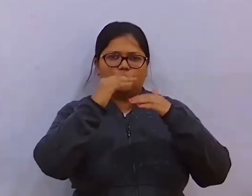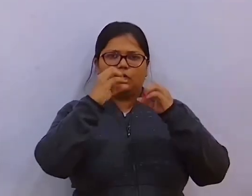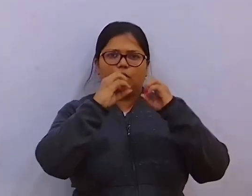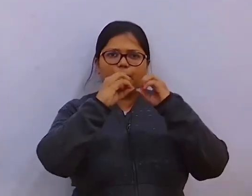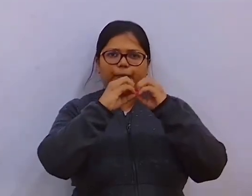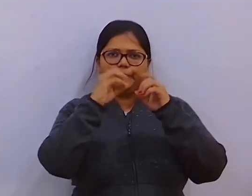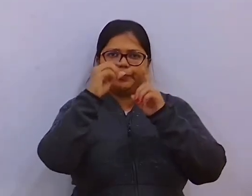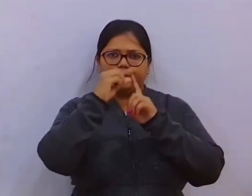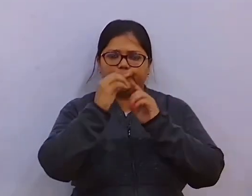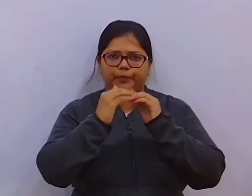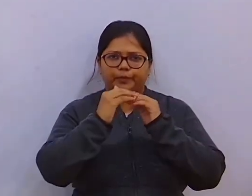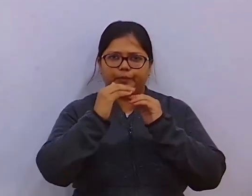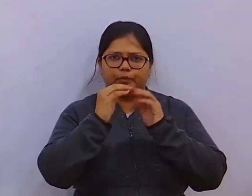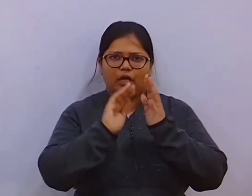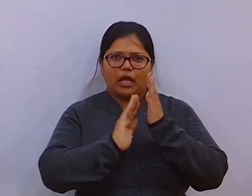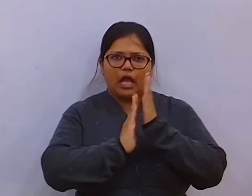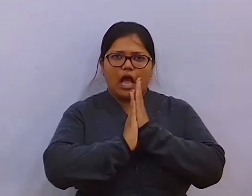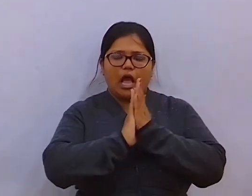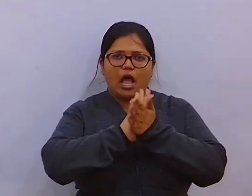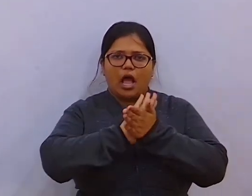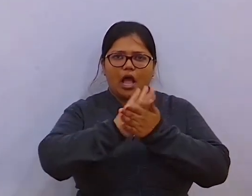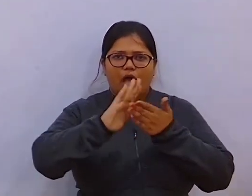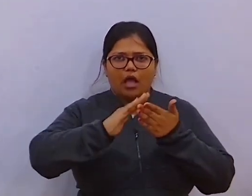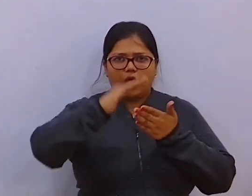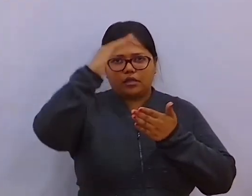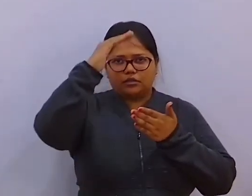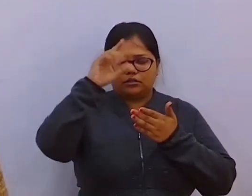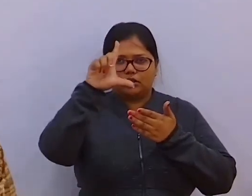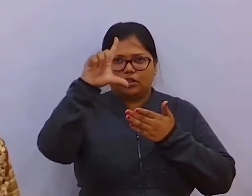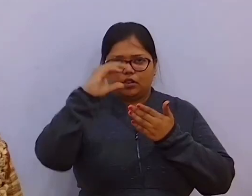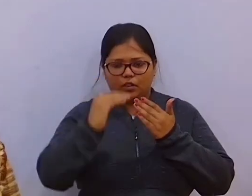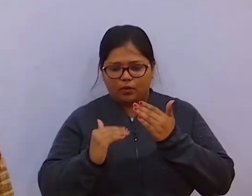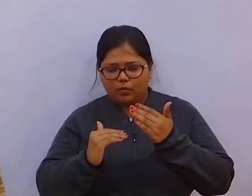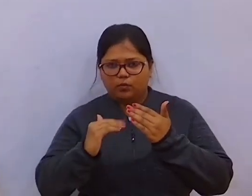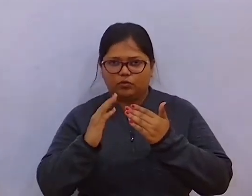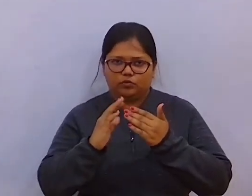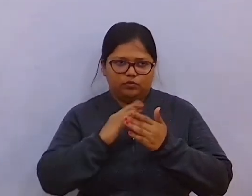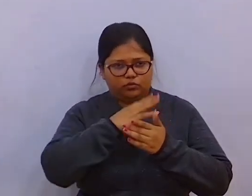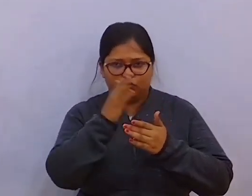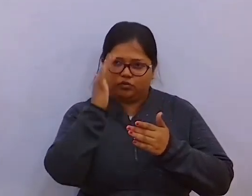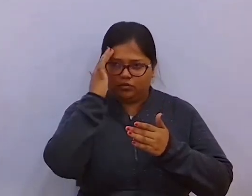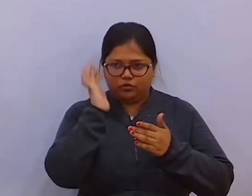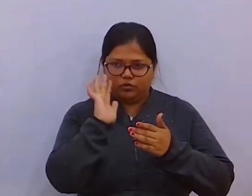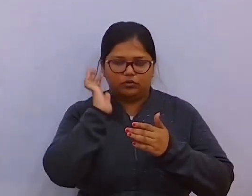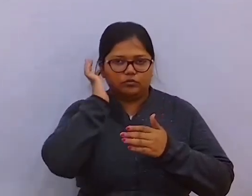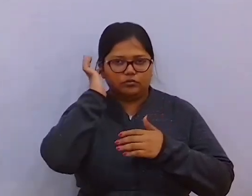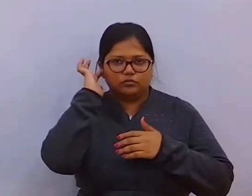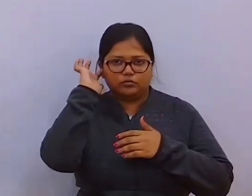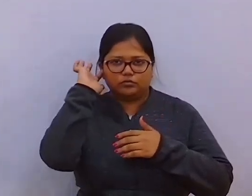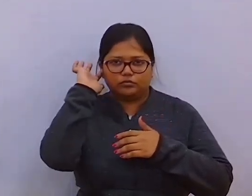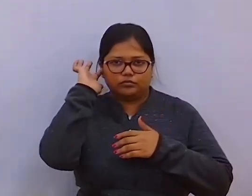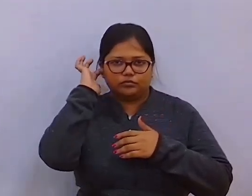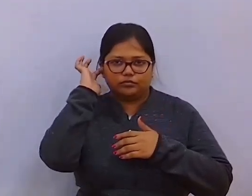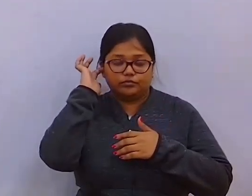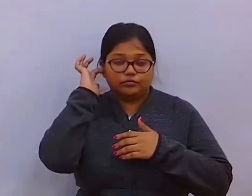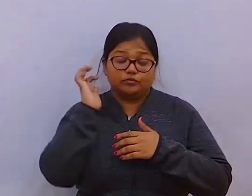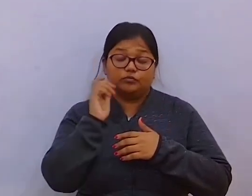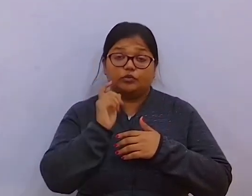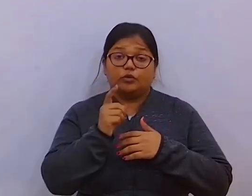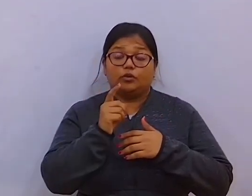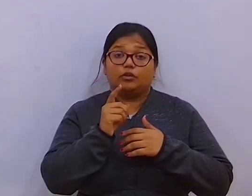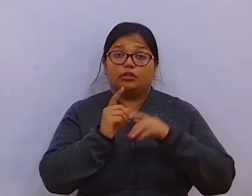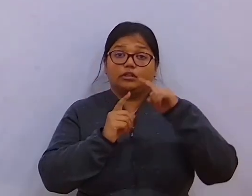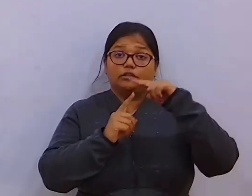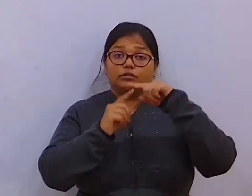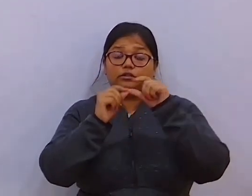हाई प्रेशर। ठीक, तो तापीय सिद्धांत क्या कहता है कि यहाँ पर भारत में वर्षा कैसी होती है, है ना।